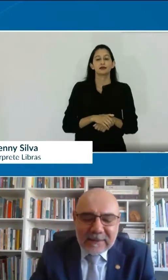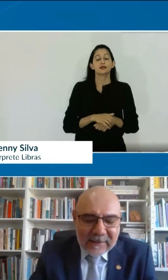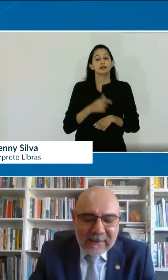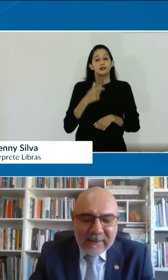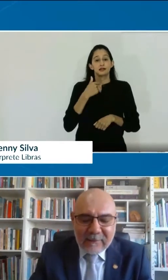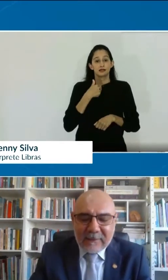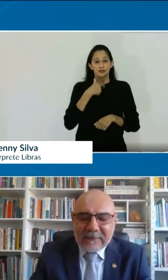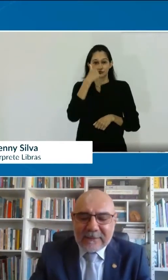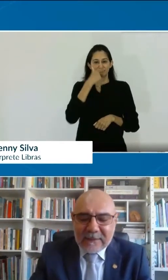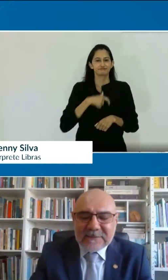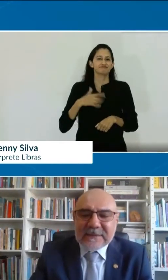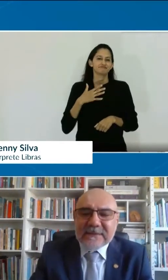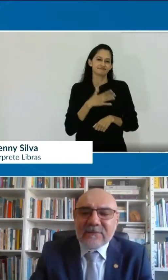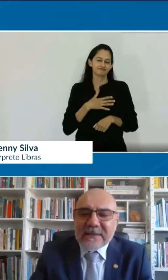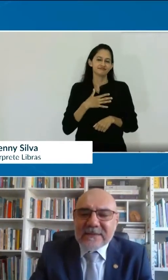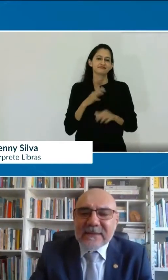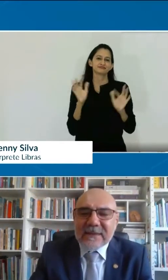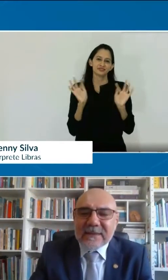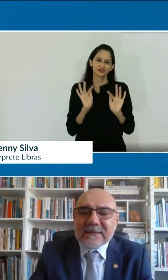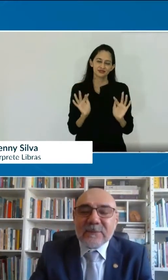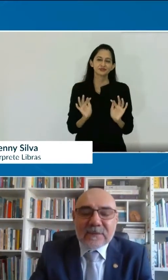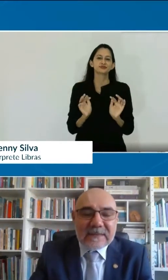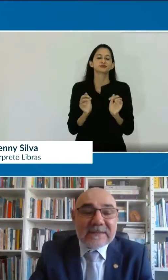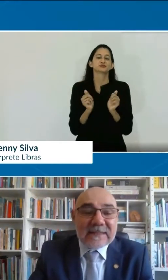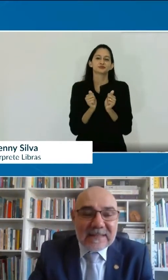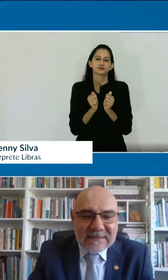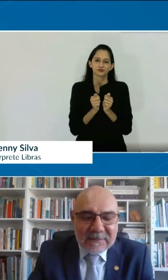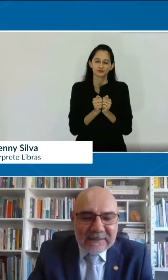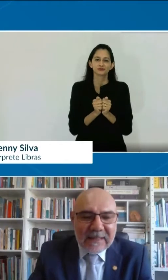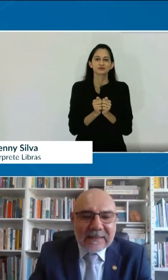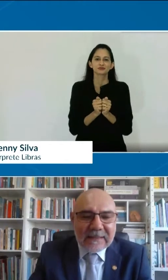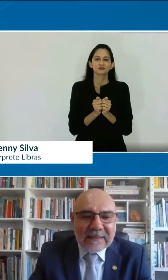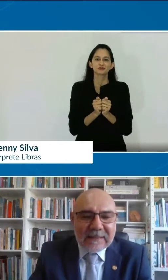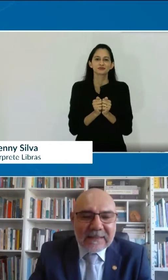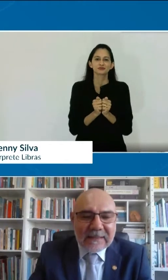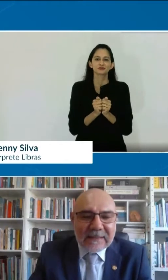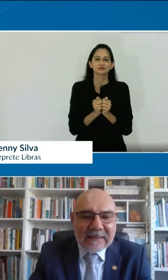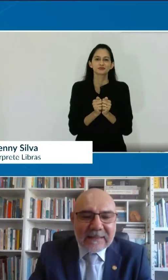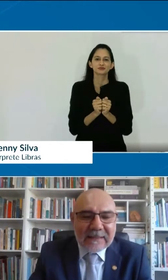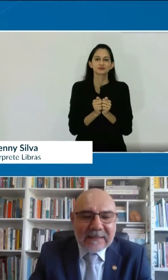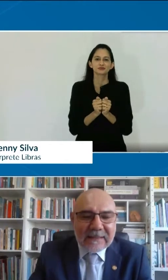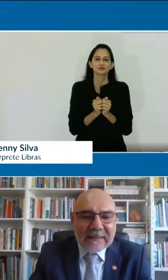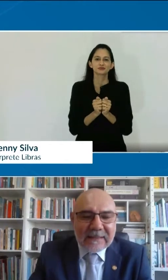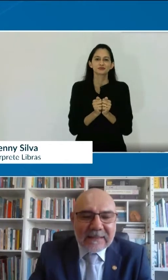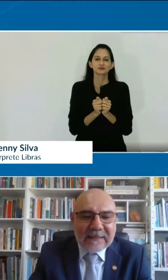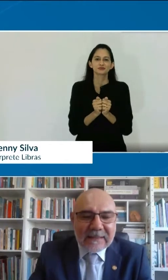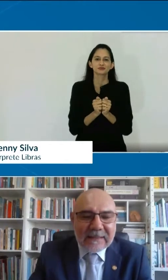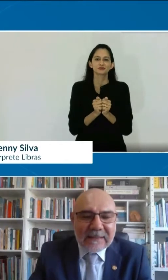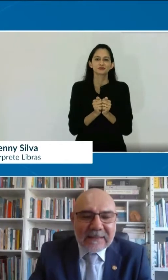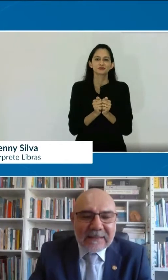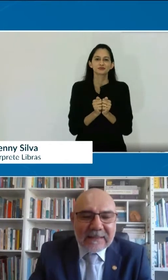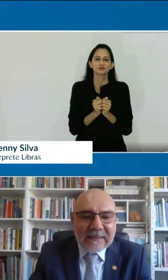também, digamos assim, fazer esse processo de acessibilidade.